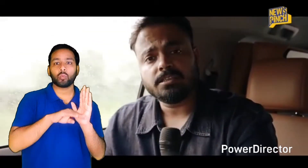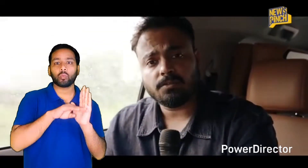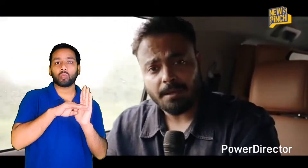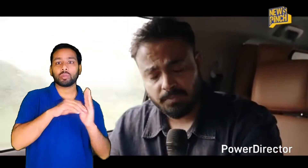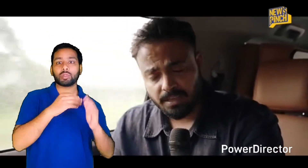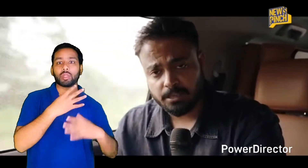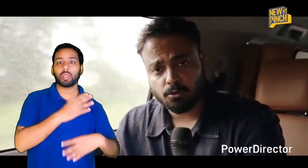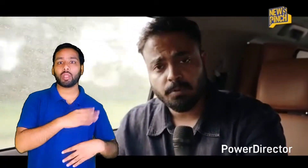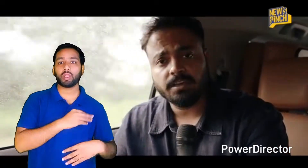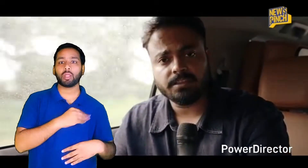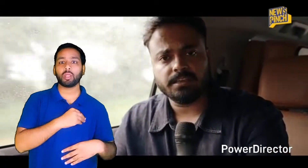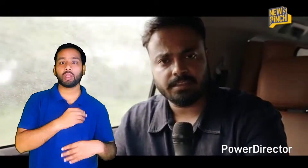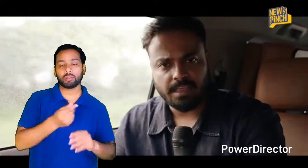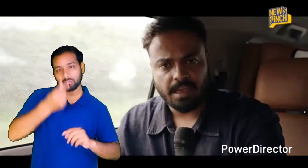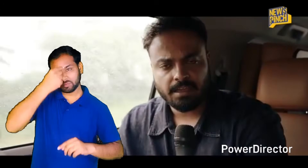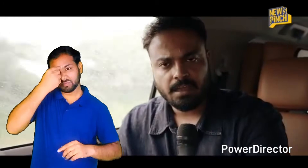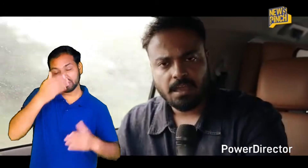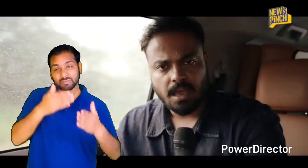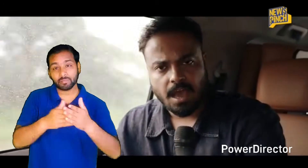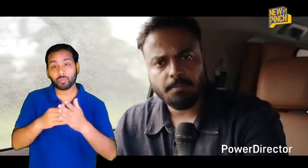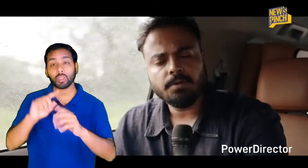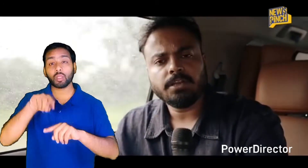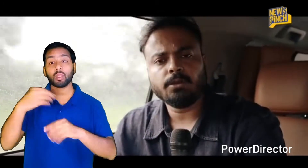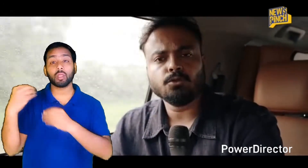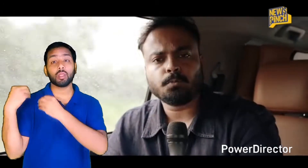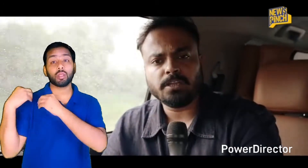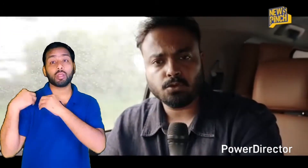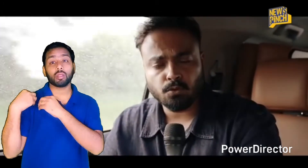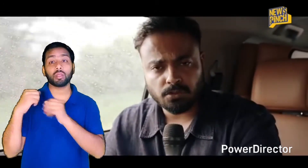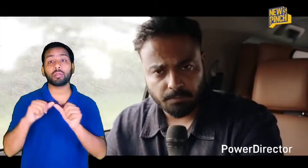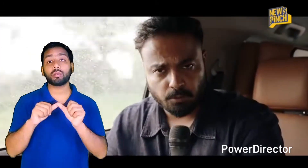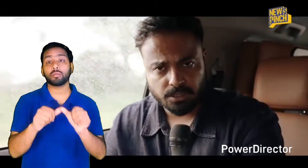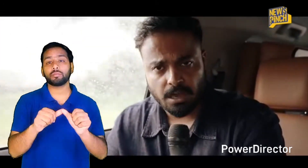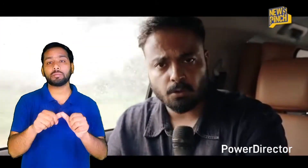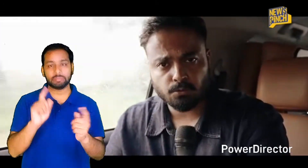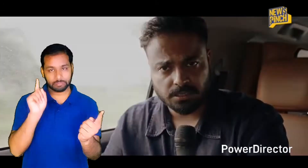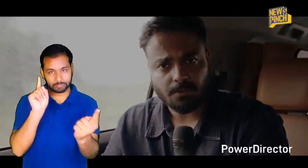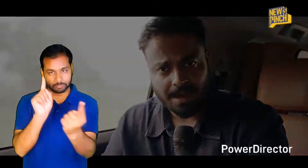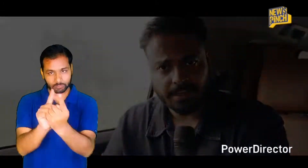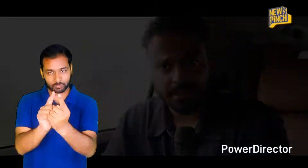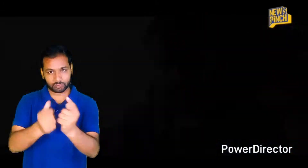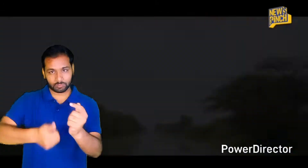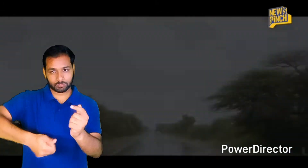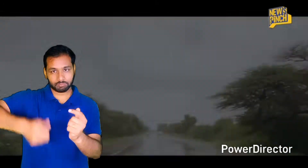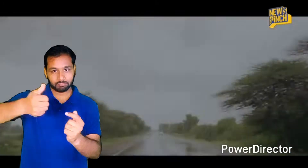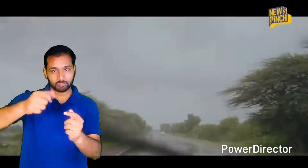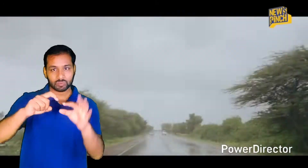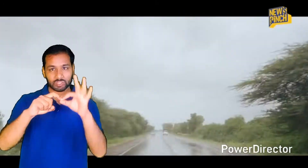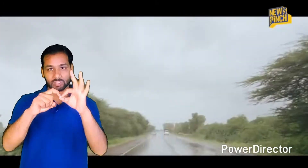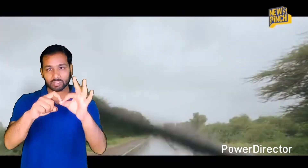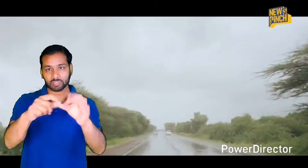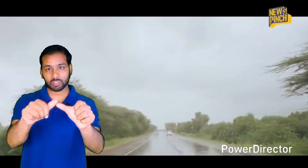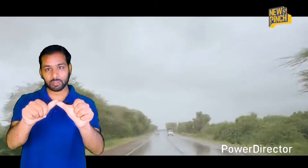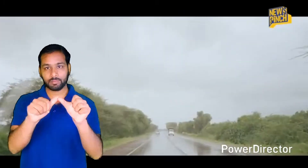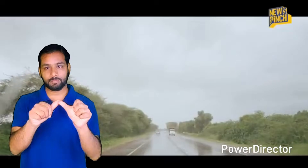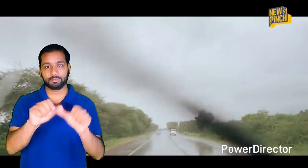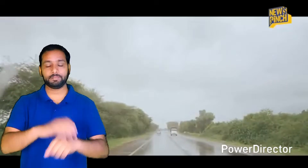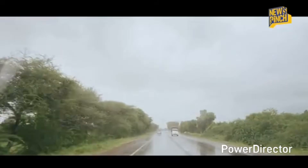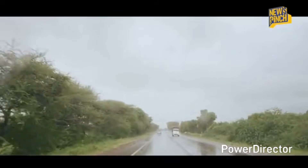भी जवाबदेह हैं, जो भी नीति नियंता हैं, अब न्यूज़ पिंच उन तक पहुंचेगा और उनसे सवाल करेगा।